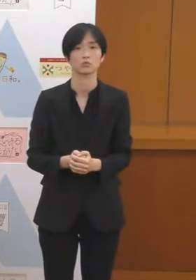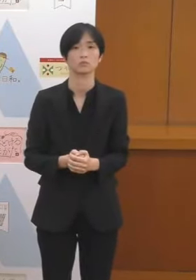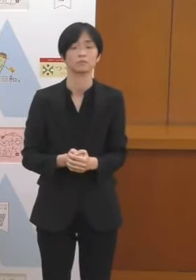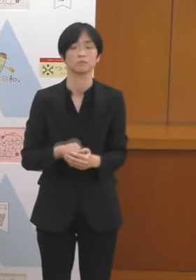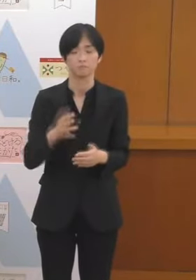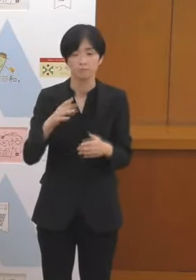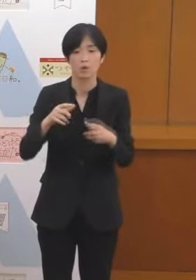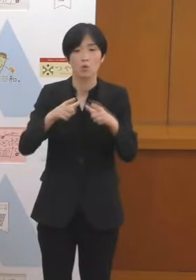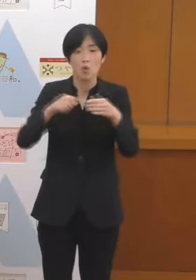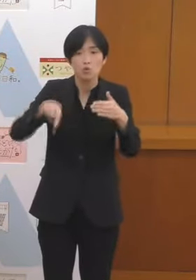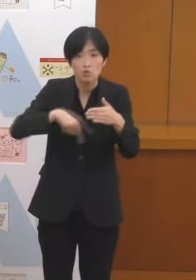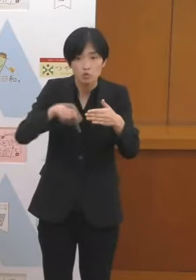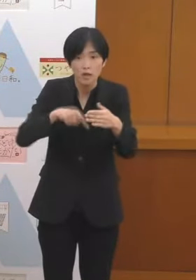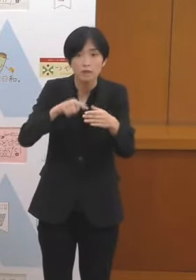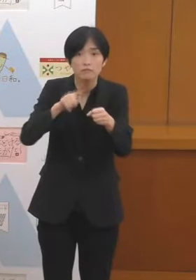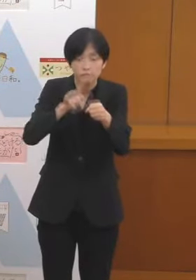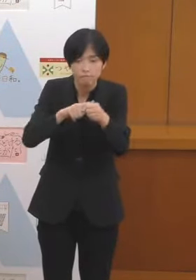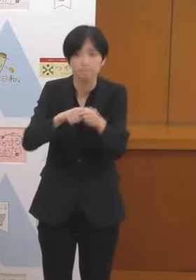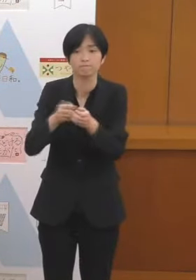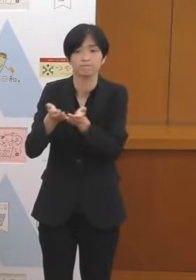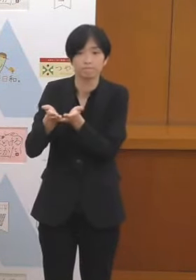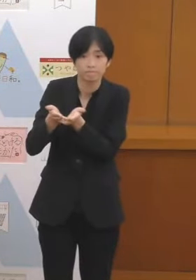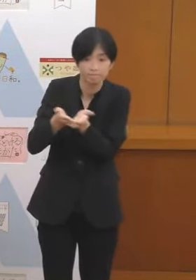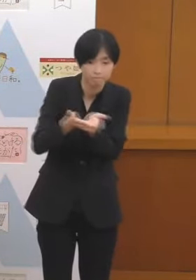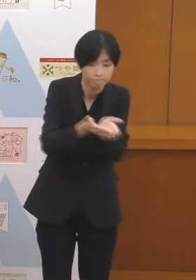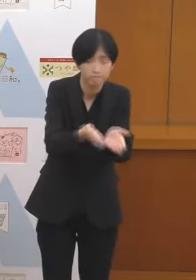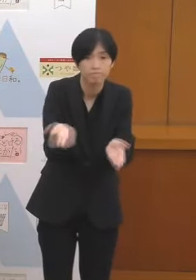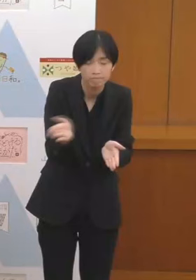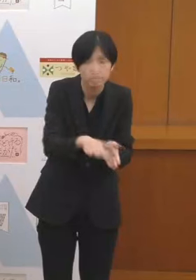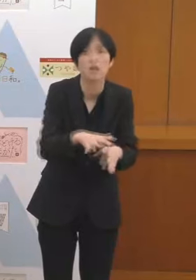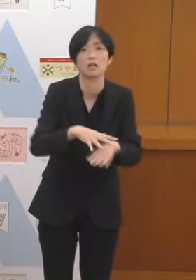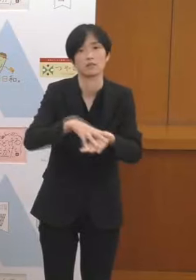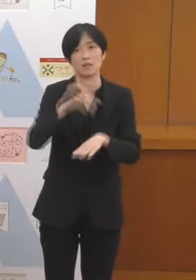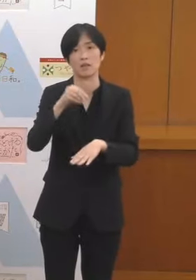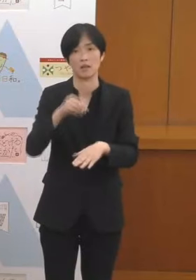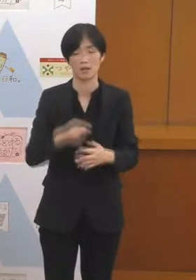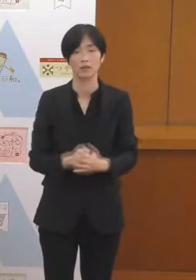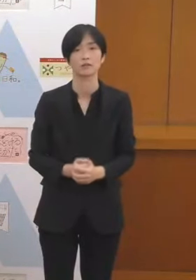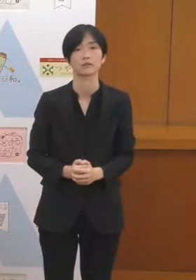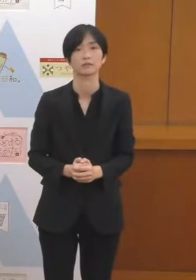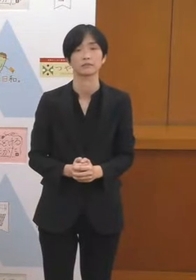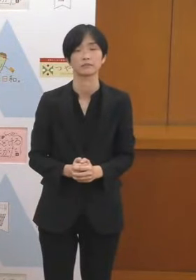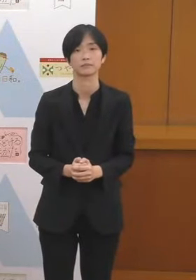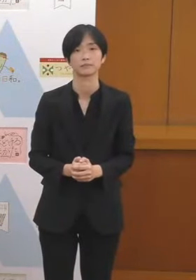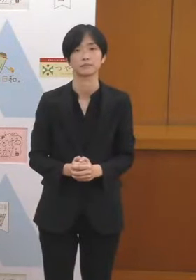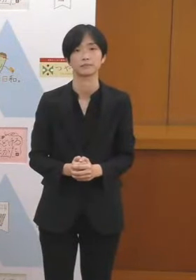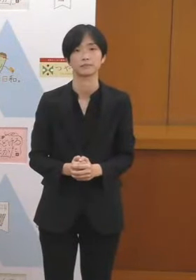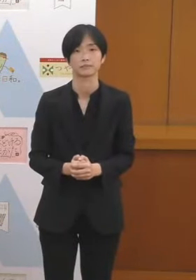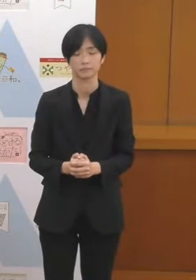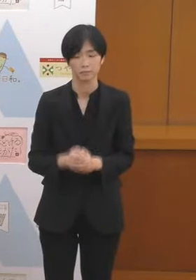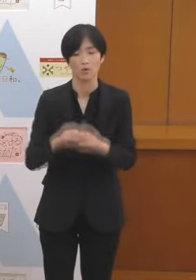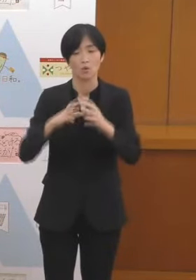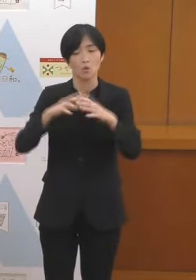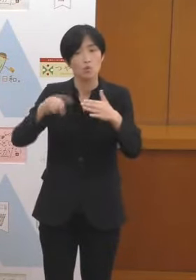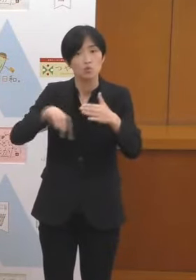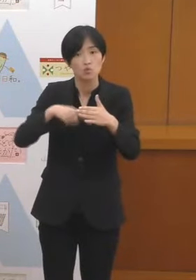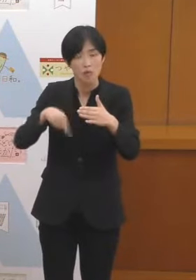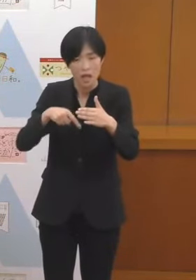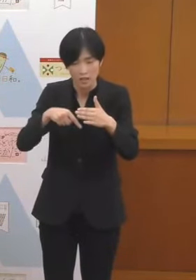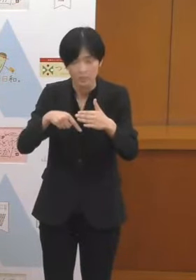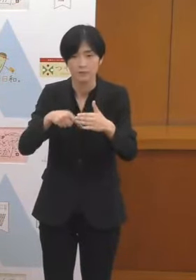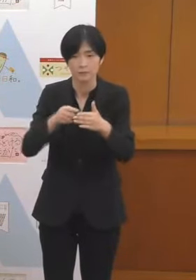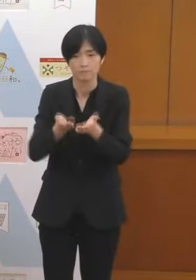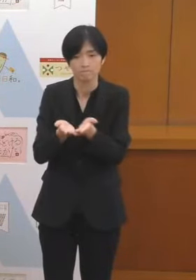あ内行行路の解説は初めてでありますえこれにより国内向け貨物